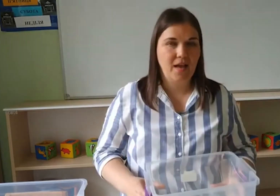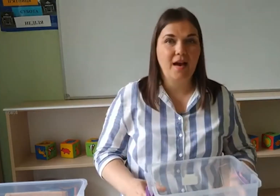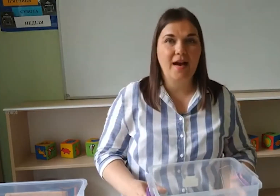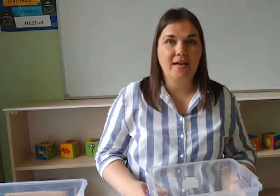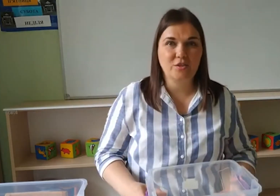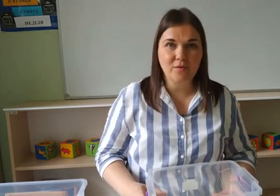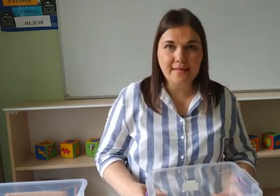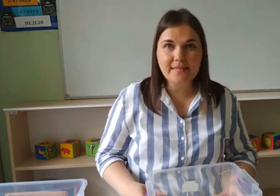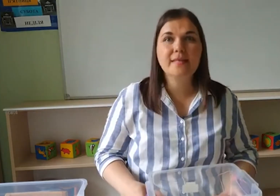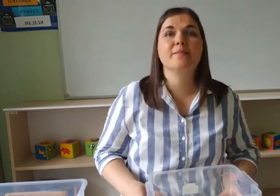аж ось